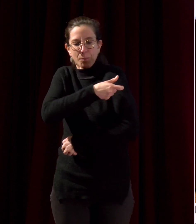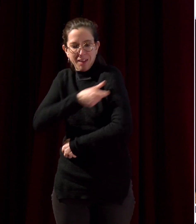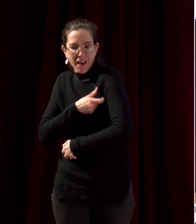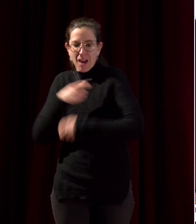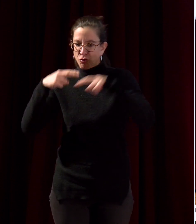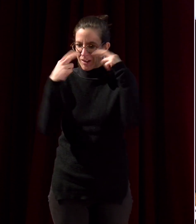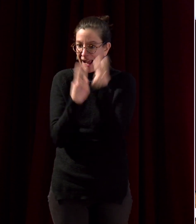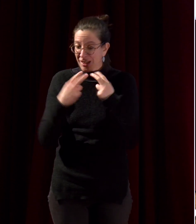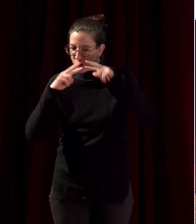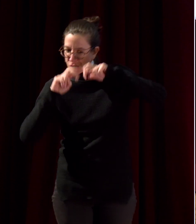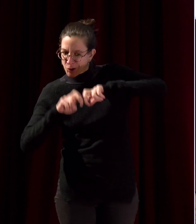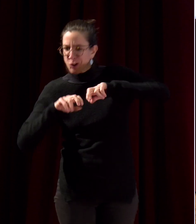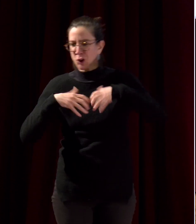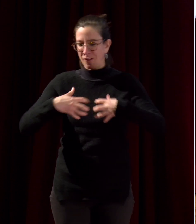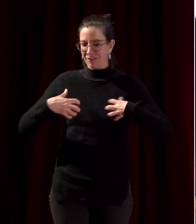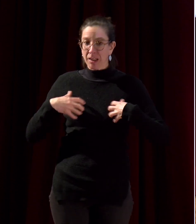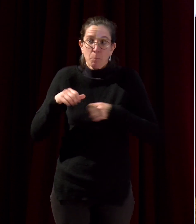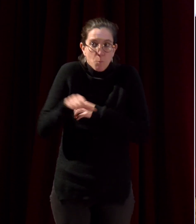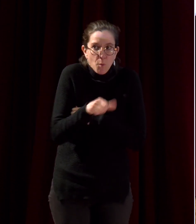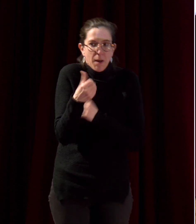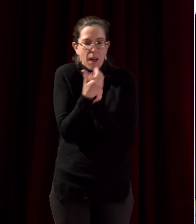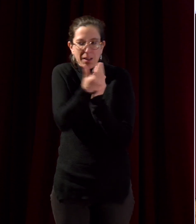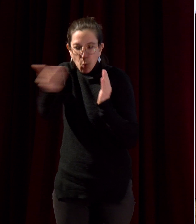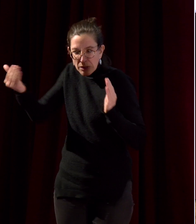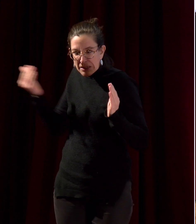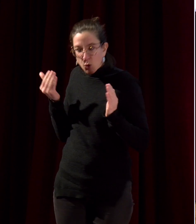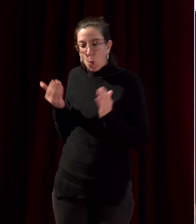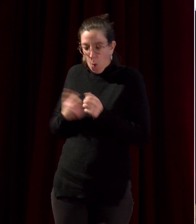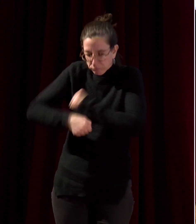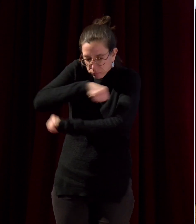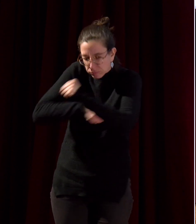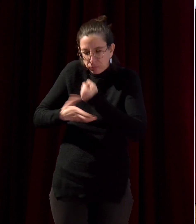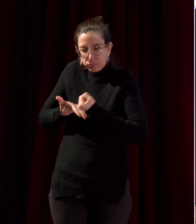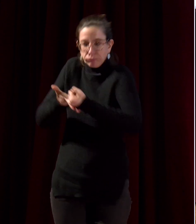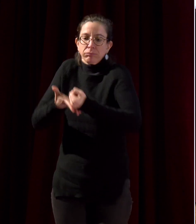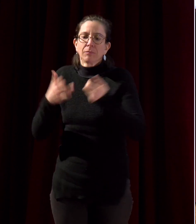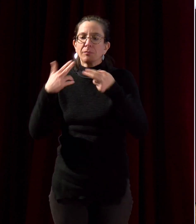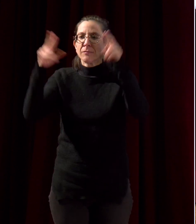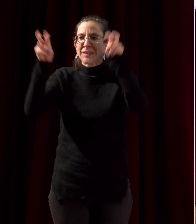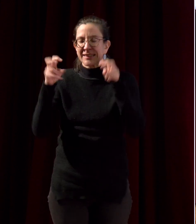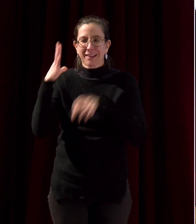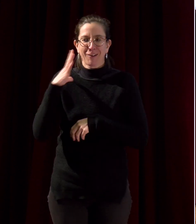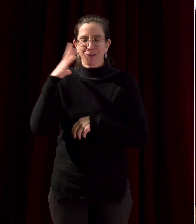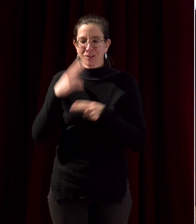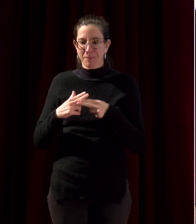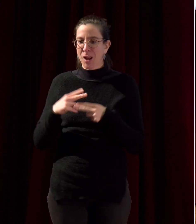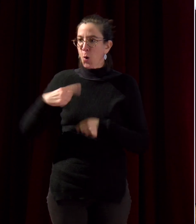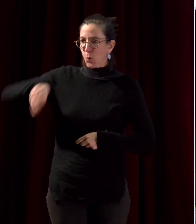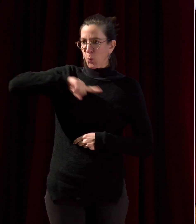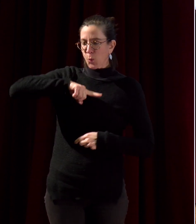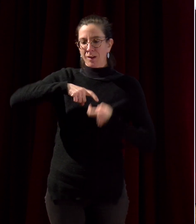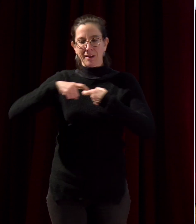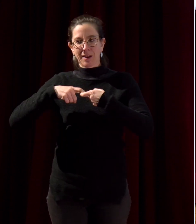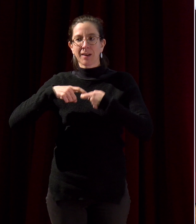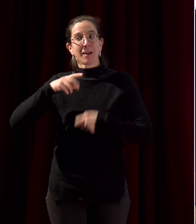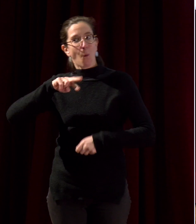d'ailleurs de la première expo qui a ouvert ce lieu, c'était Nous et les autres, sur la question du racisme,